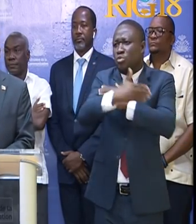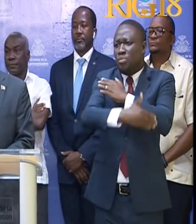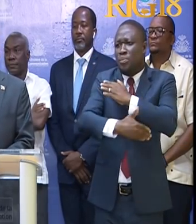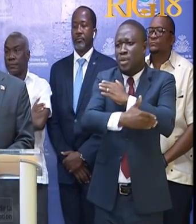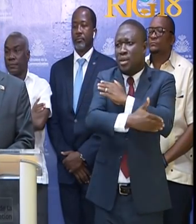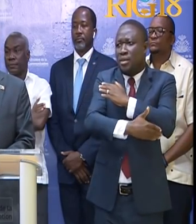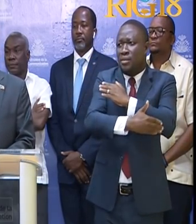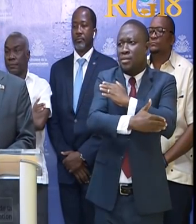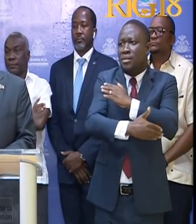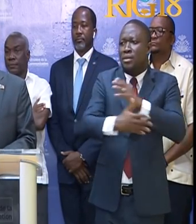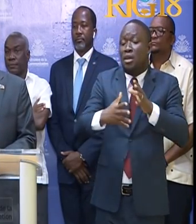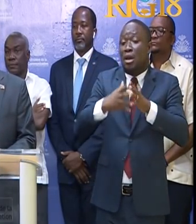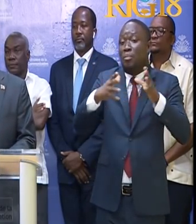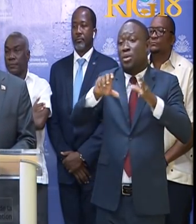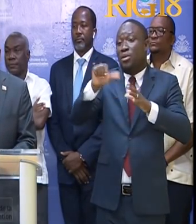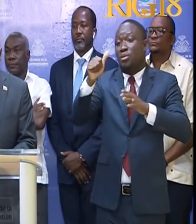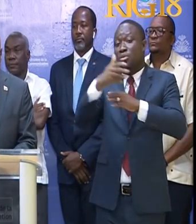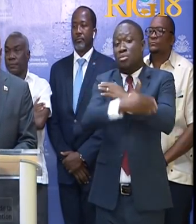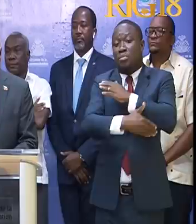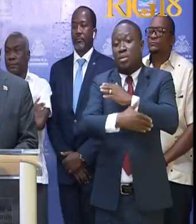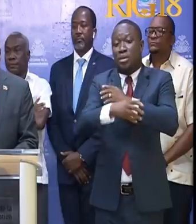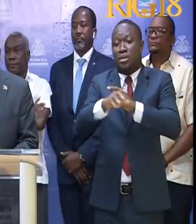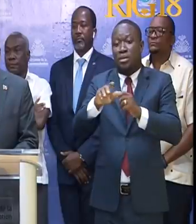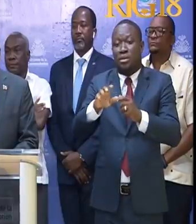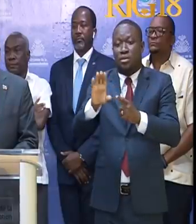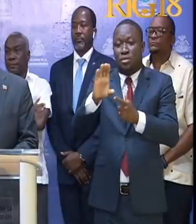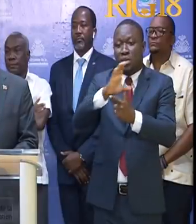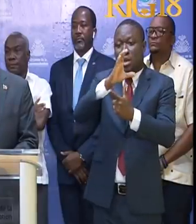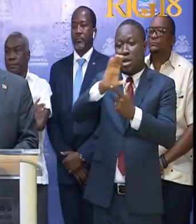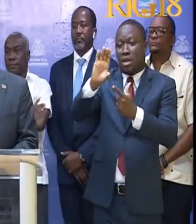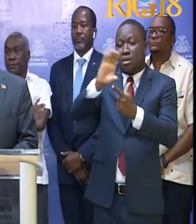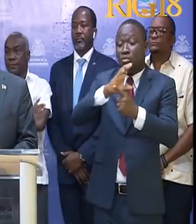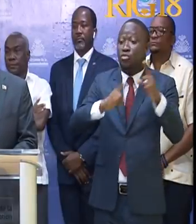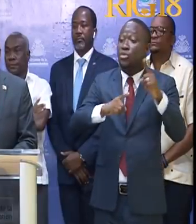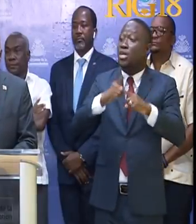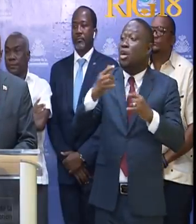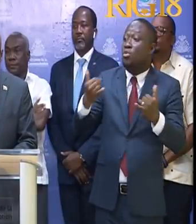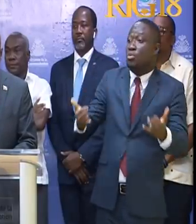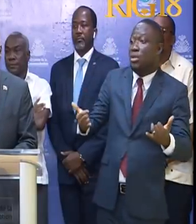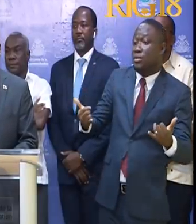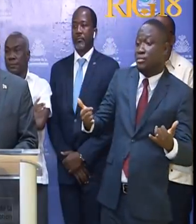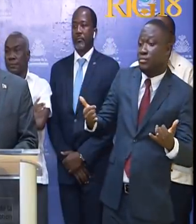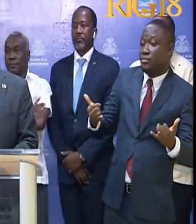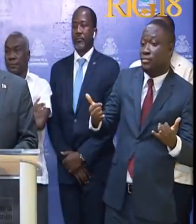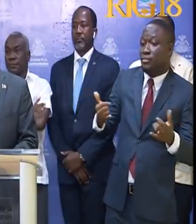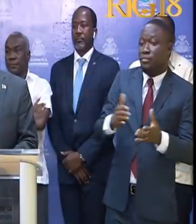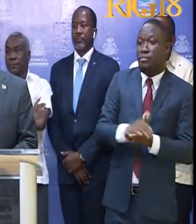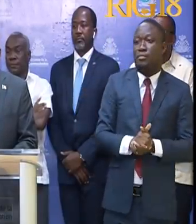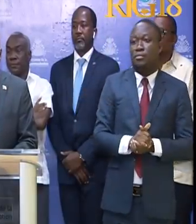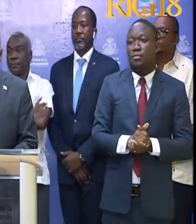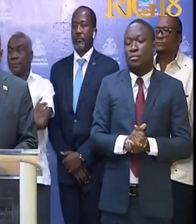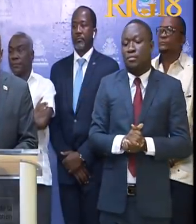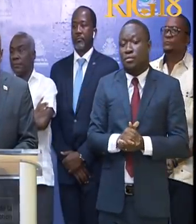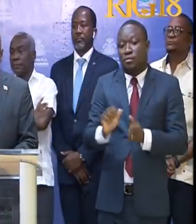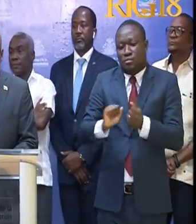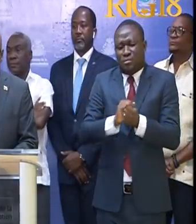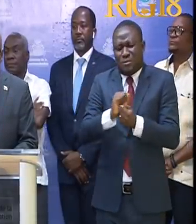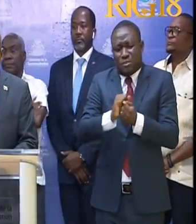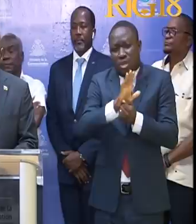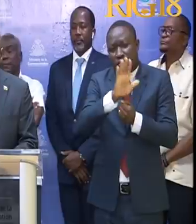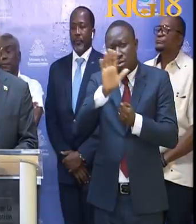et frappe déjà certains pays de la Caraïbe. Jusqu'à cette présente minute, le